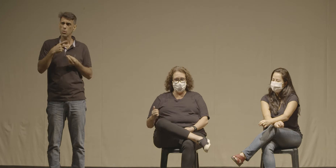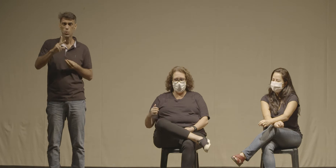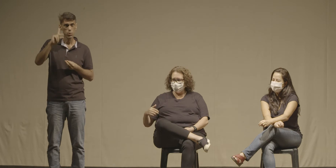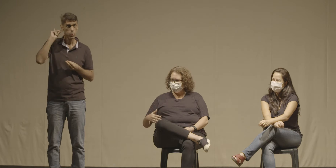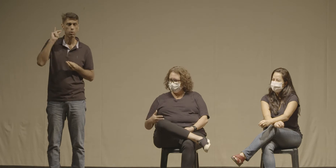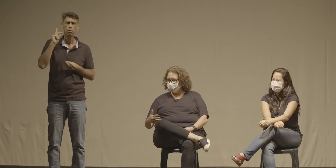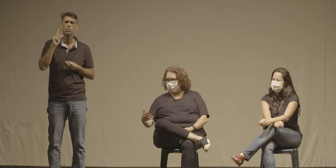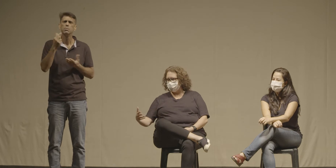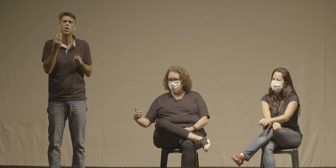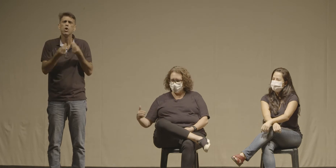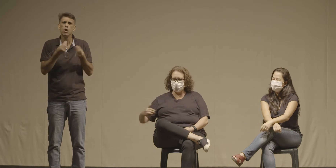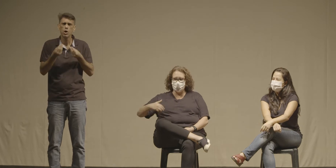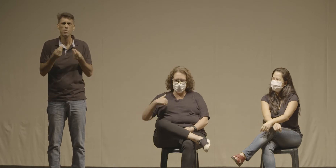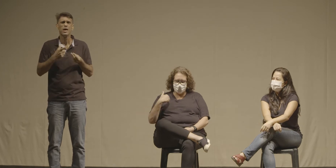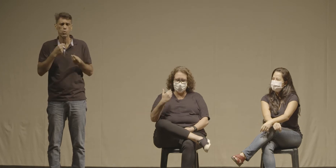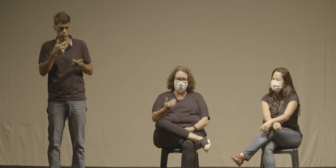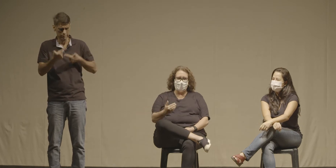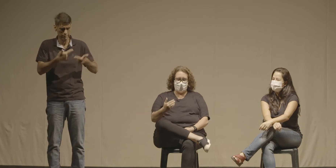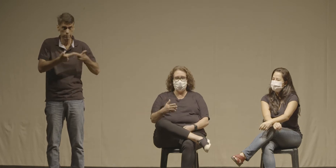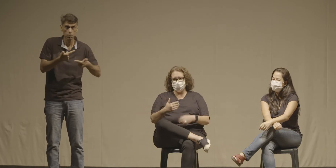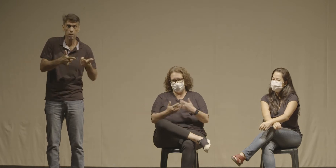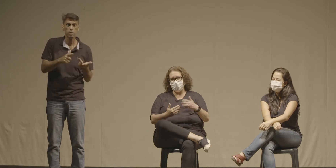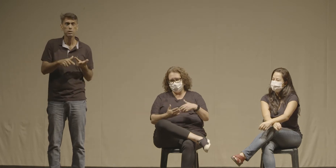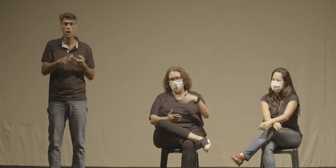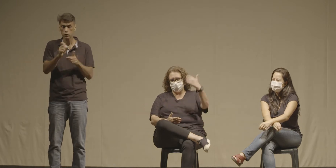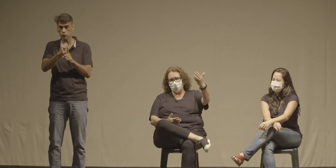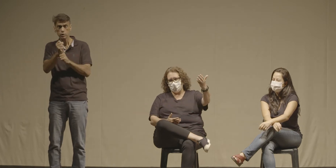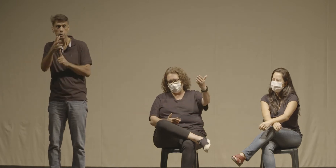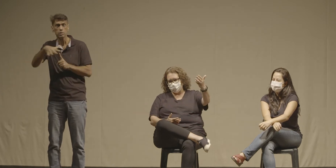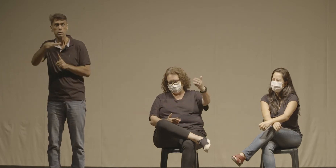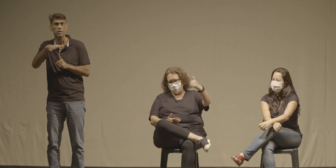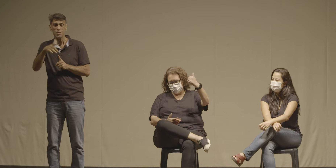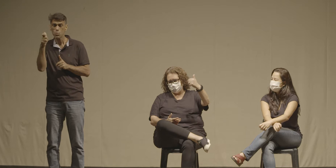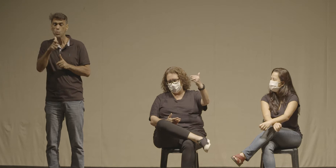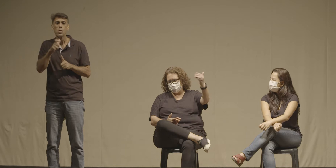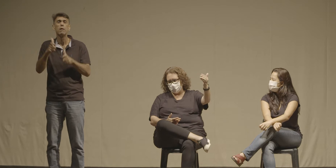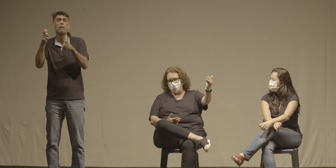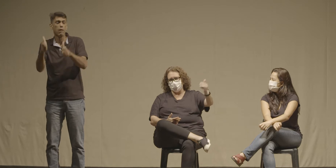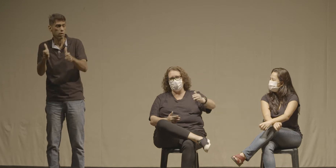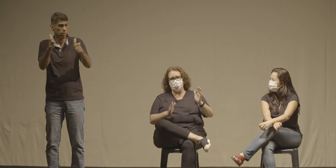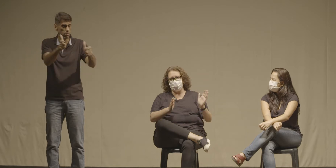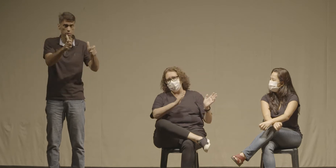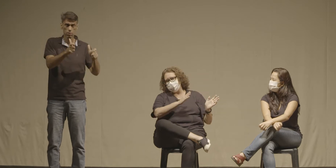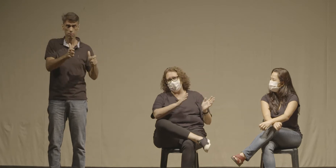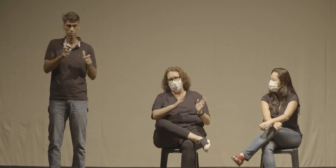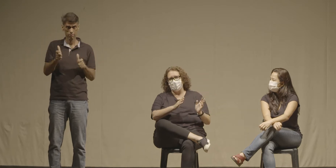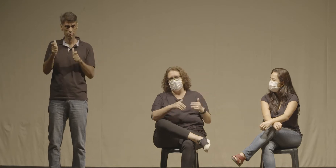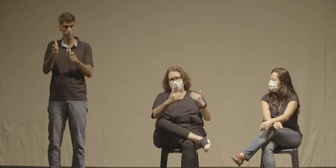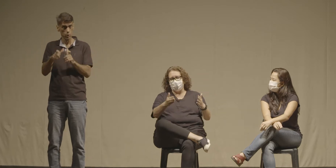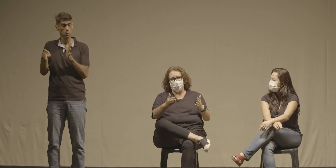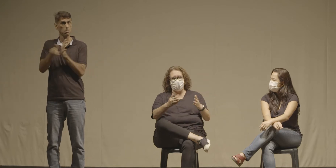onde as mulheres estavam servindo, onde a sociedade coloca, né, cada um, né, no seu nicho